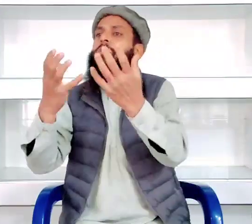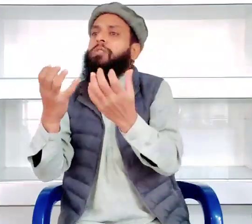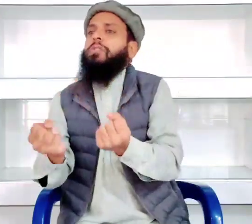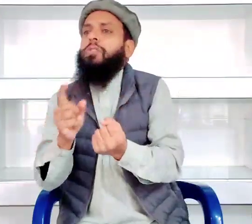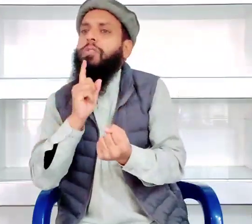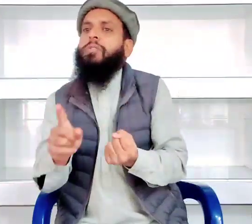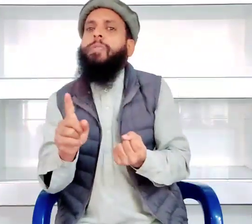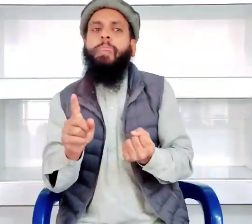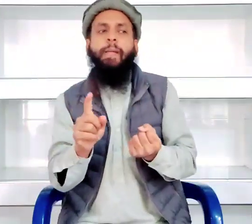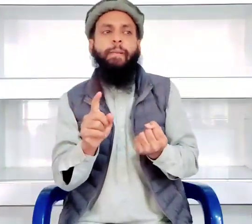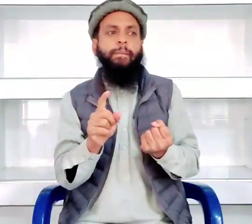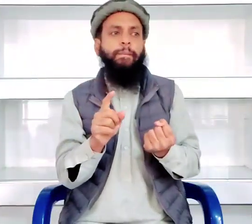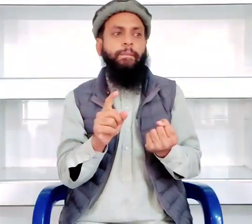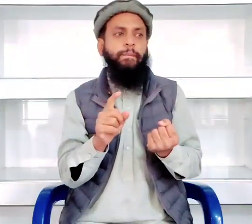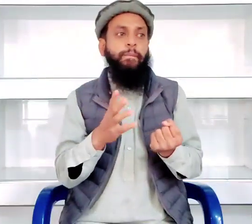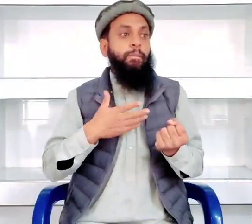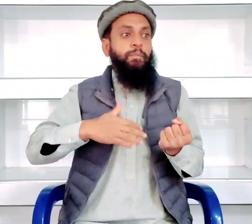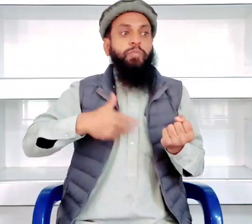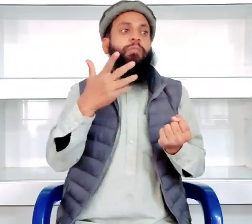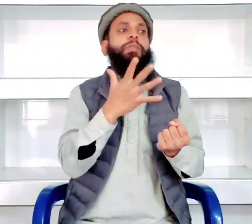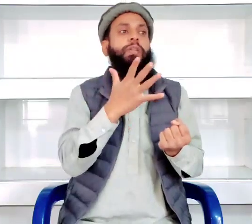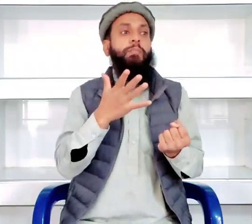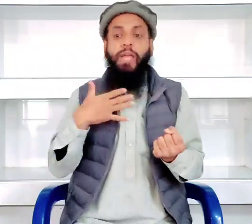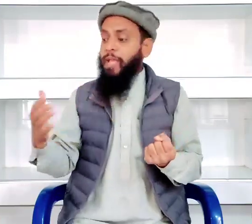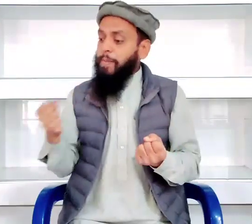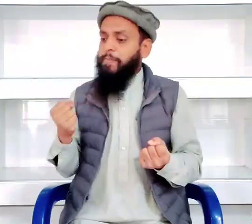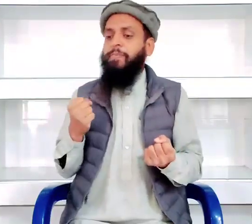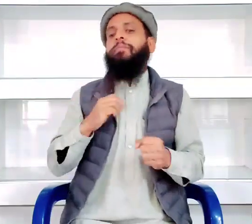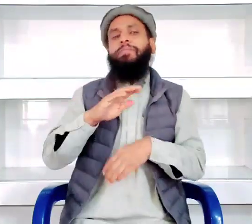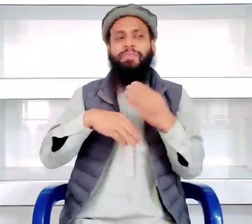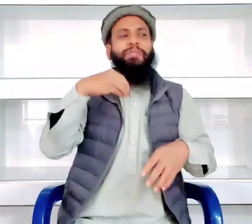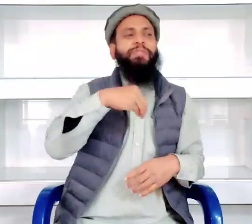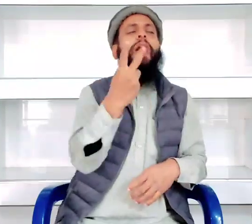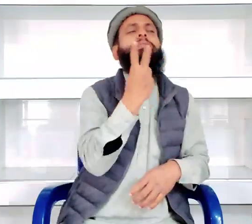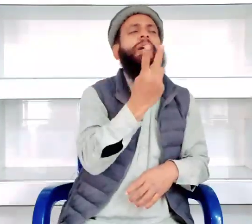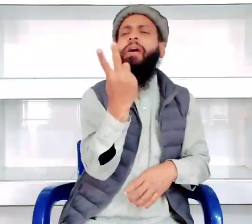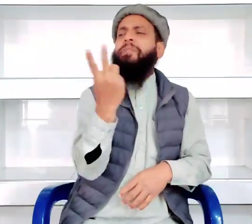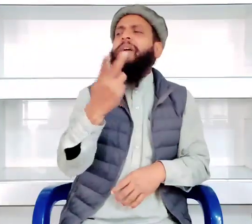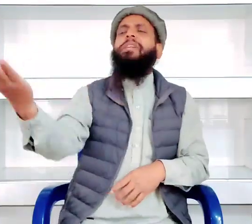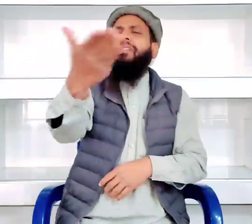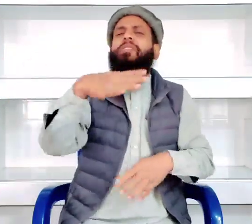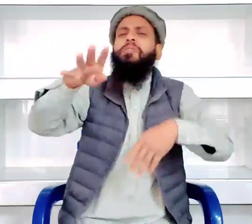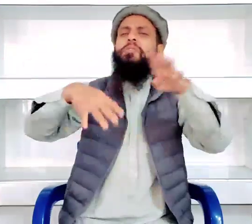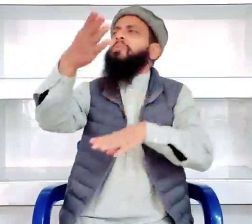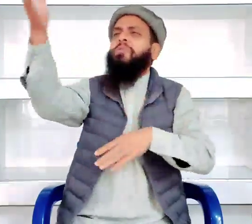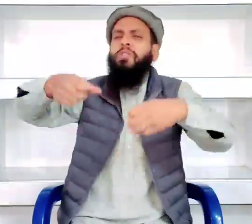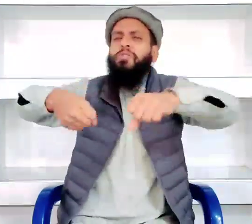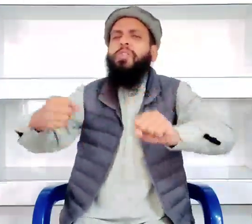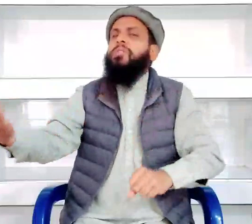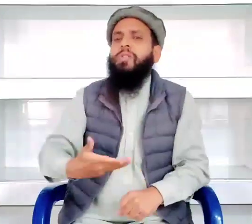له جتنی دیر تک وہ بلے کو خرید کے انہوں وزن نہیں کر لیتا توڑ نہیں لیتا اور اپنے قبضے کے اندر